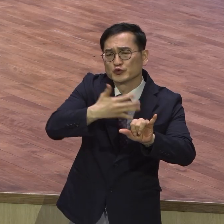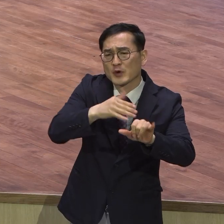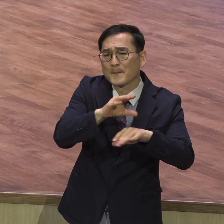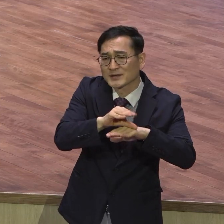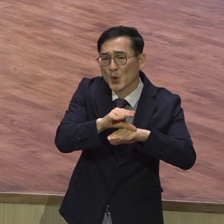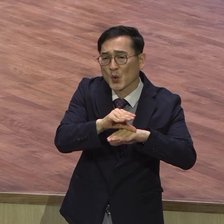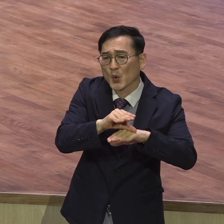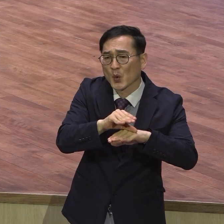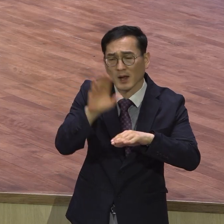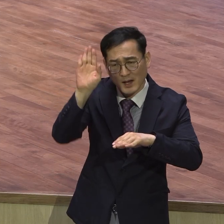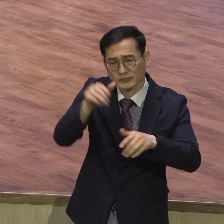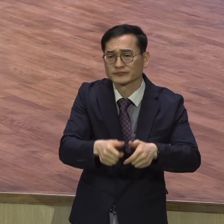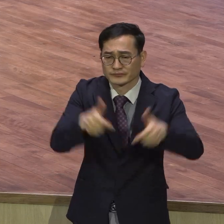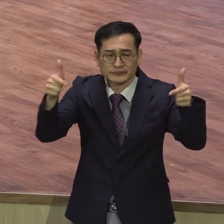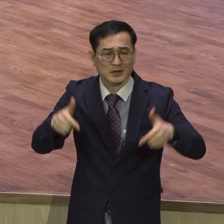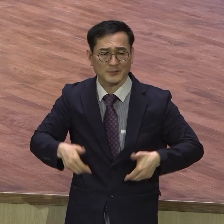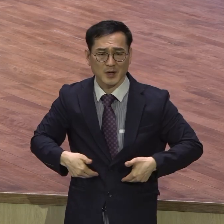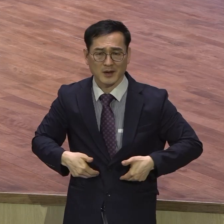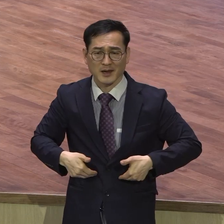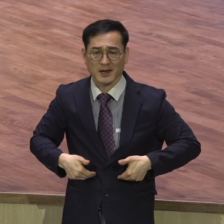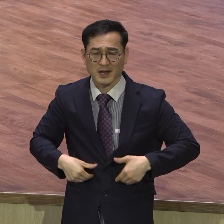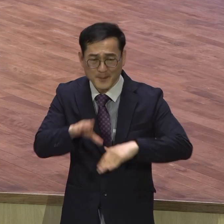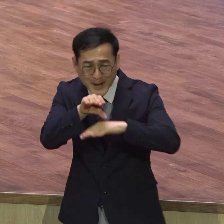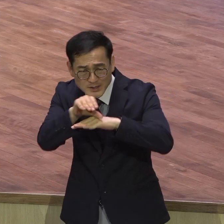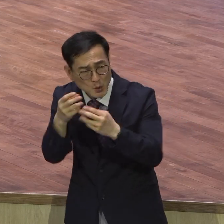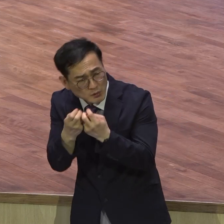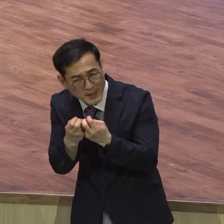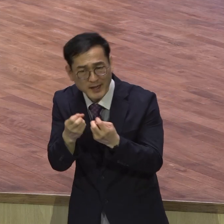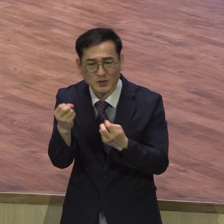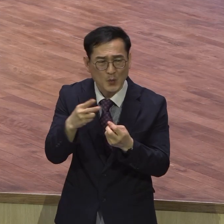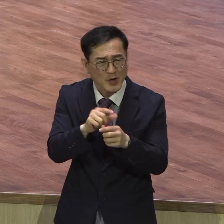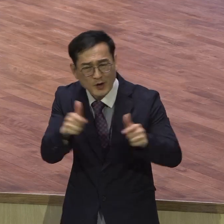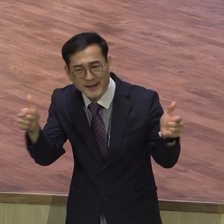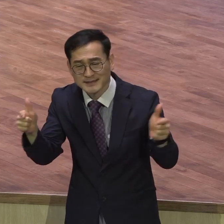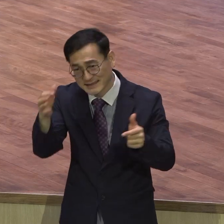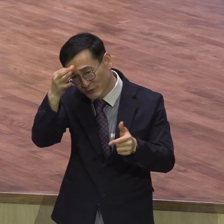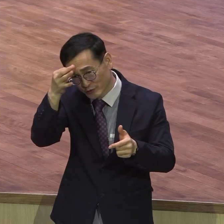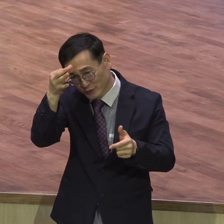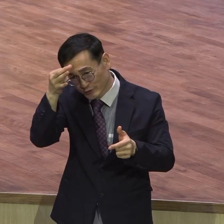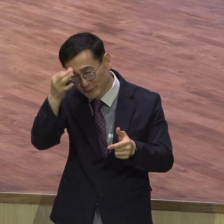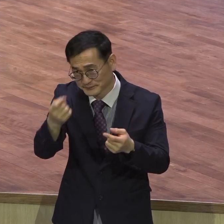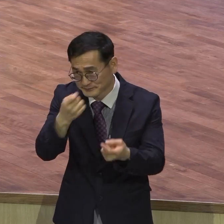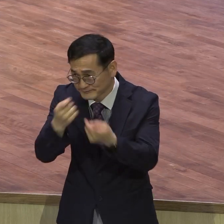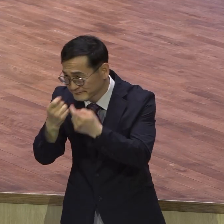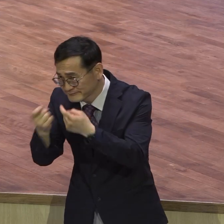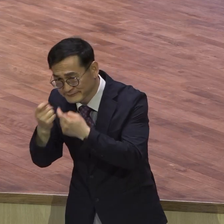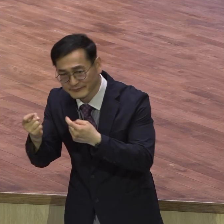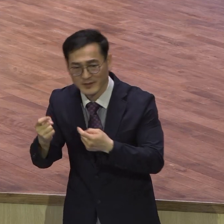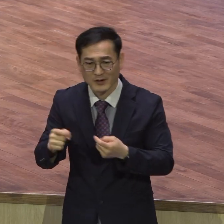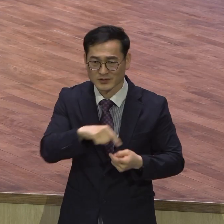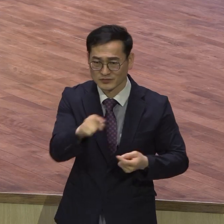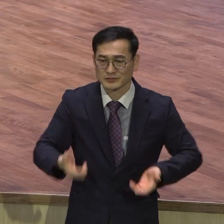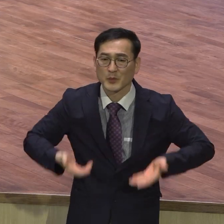장비도 구입해야 되고 필요한 기술도 배우고 있는데 이 교회가 지원해야 되는데 지금 보니까 많은 분들이 헌신을 하고 있어요.